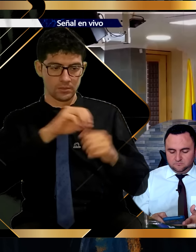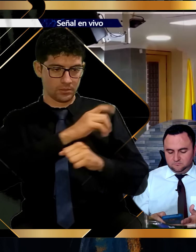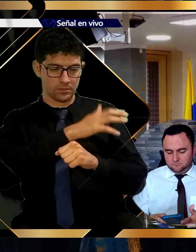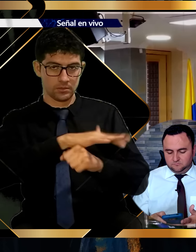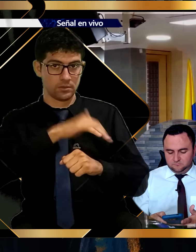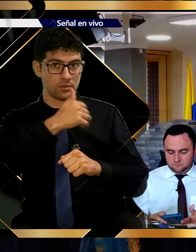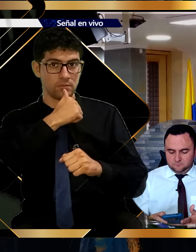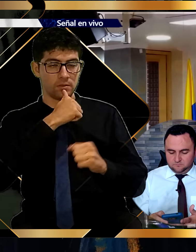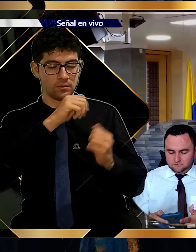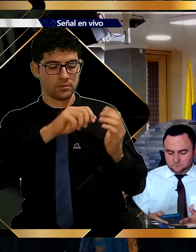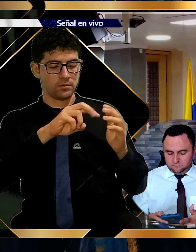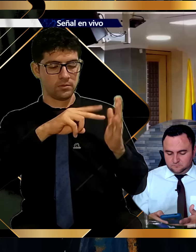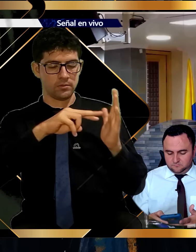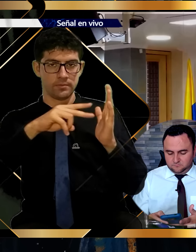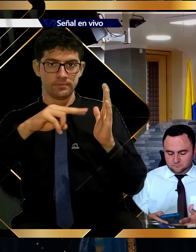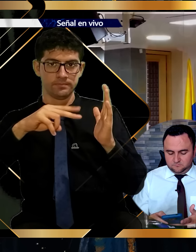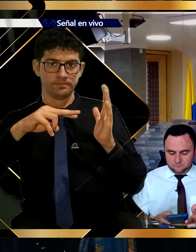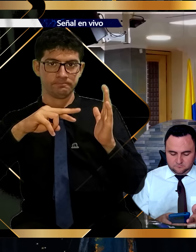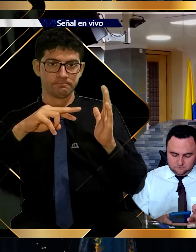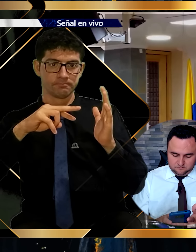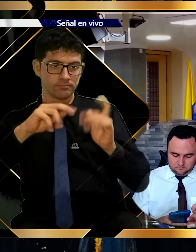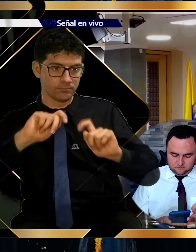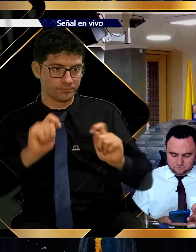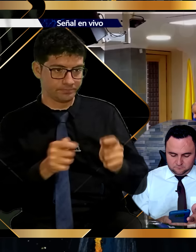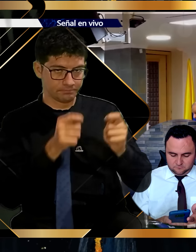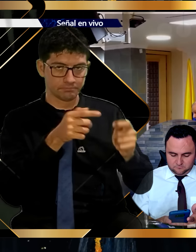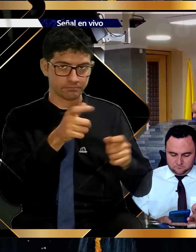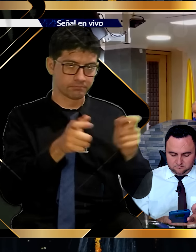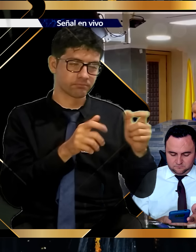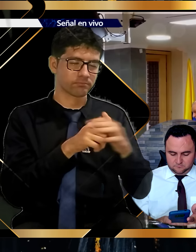salvavidas. Y si tú quieres salvar a alguien,